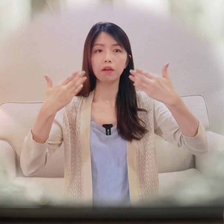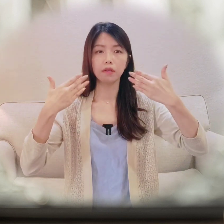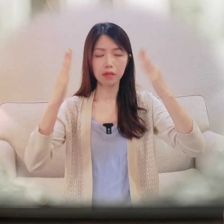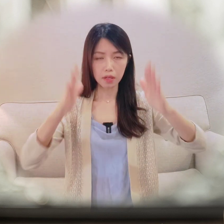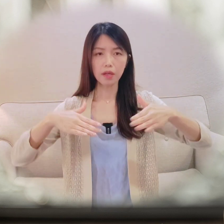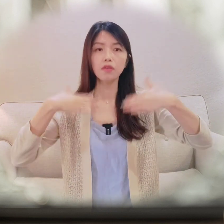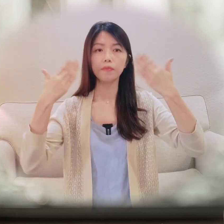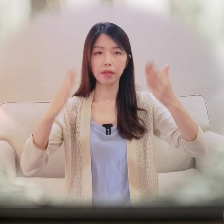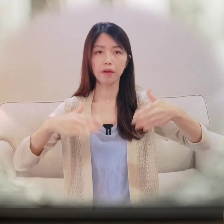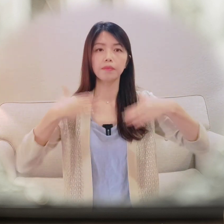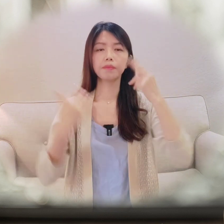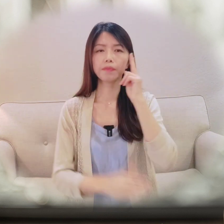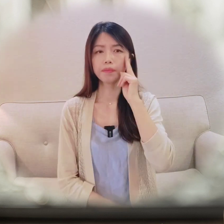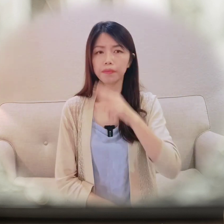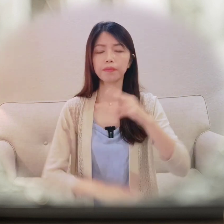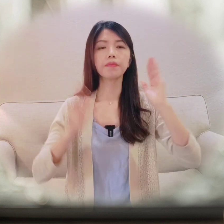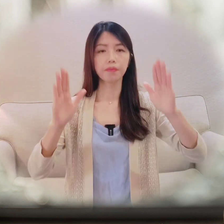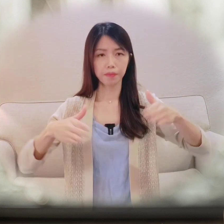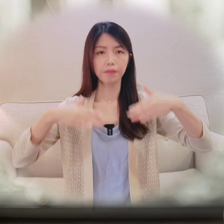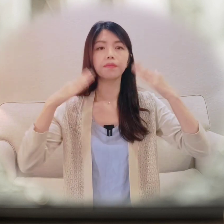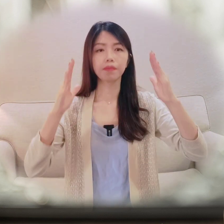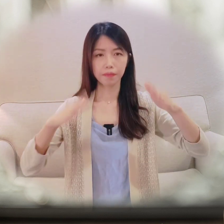바람이 일으켜지듯이 해주시면 돼요.